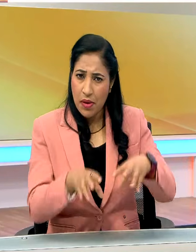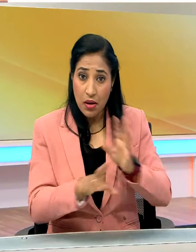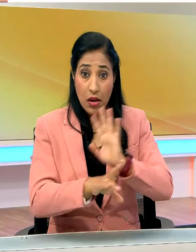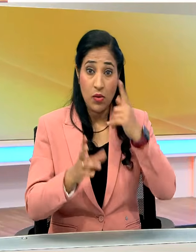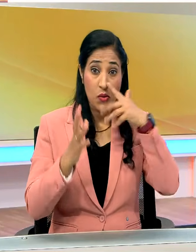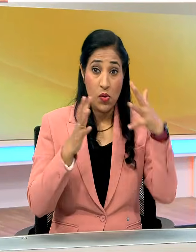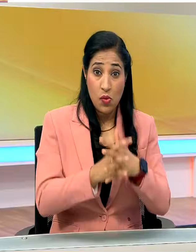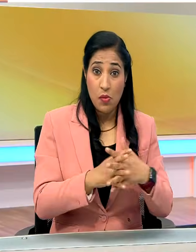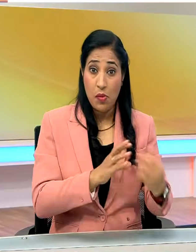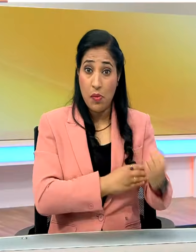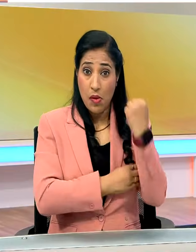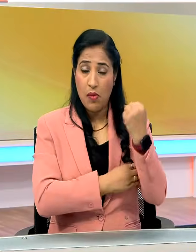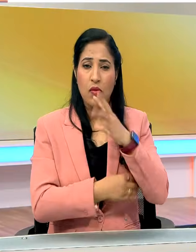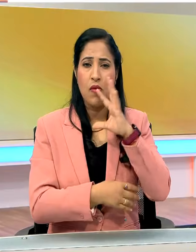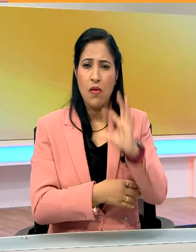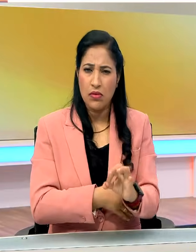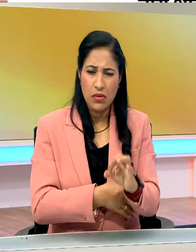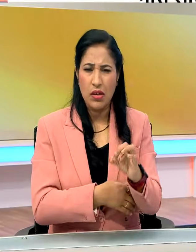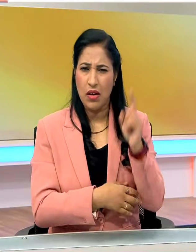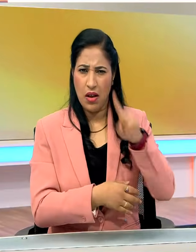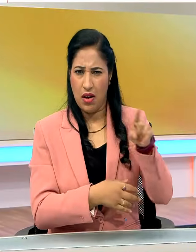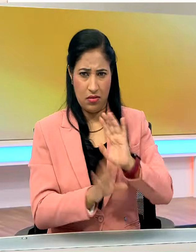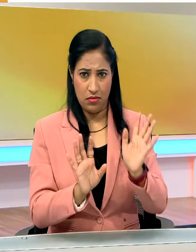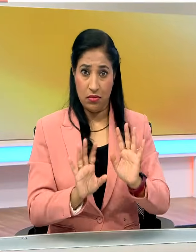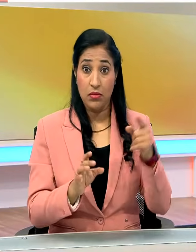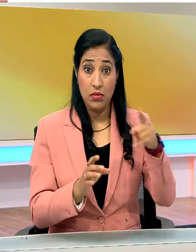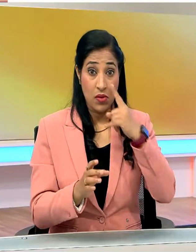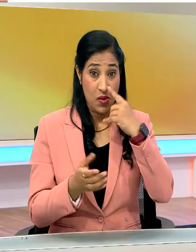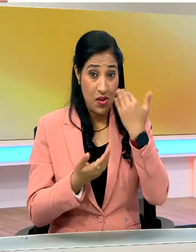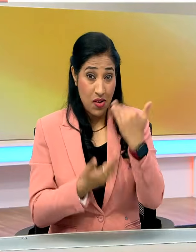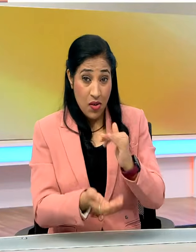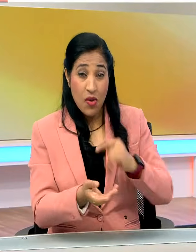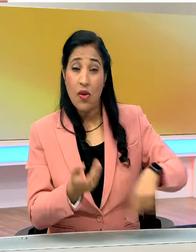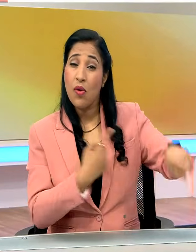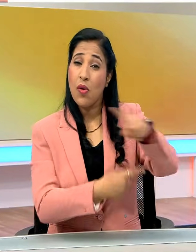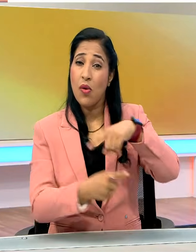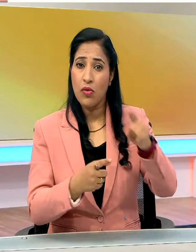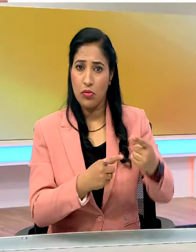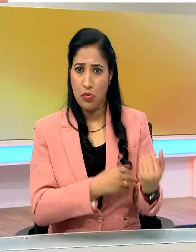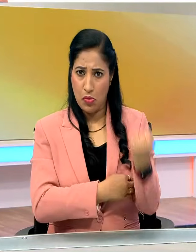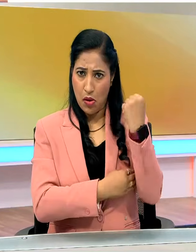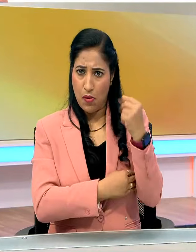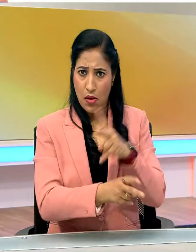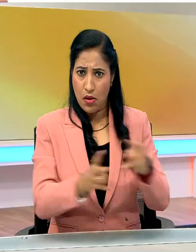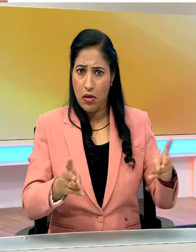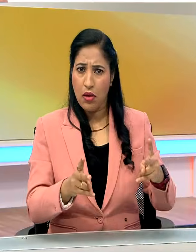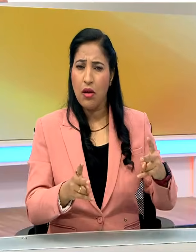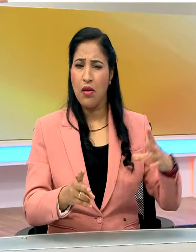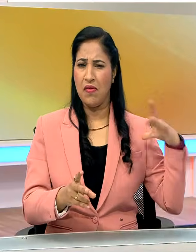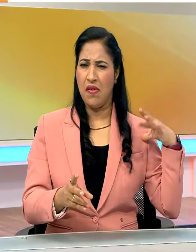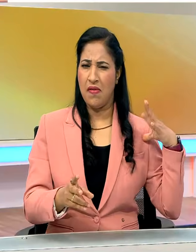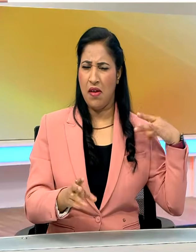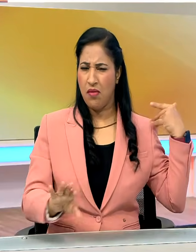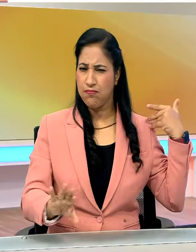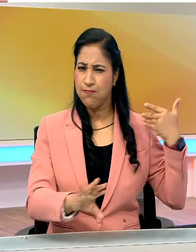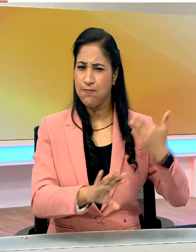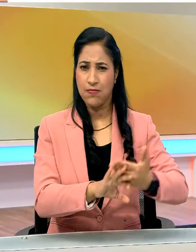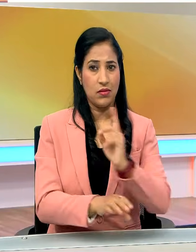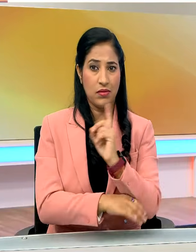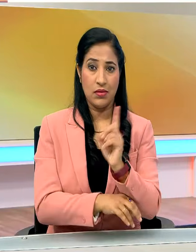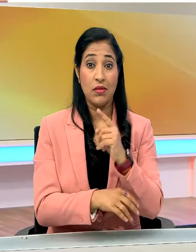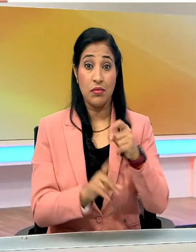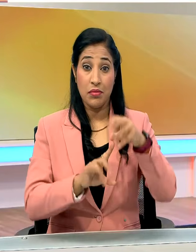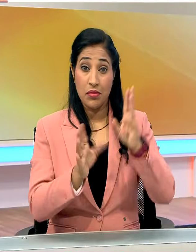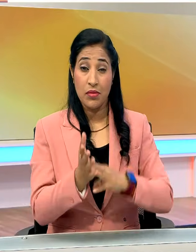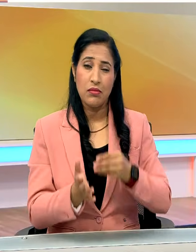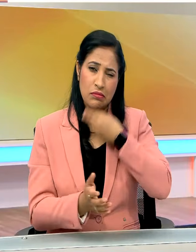के साथ यह न्याय होगा। देश की बेटियों को उनके इस अधिकार के लिए अनंत काल तक इंतजार नहीं कराया जा सकता। पीएम ने